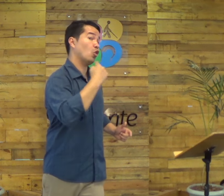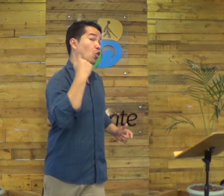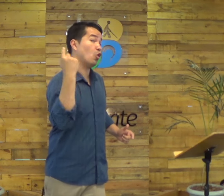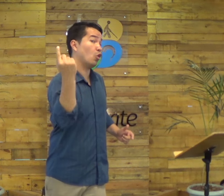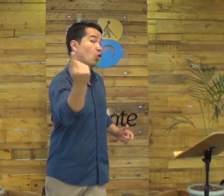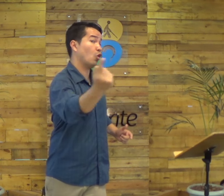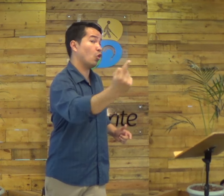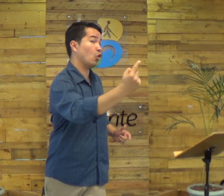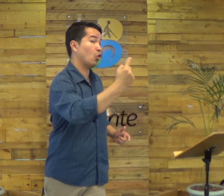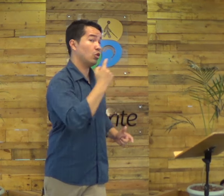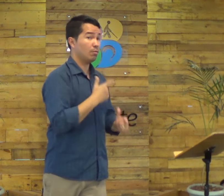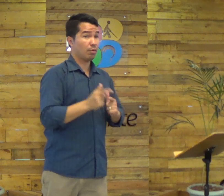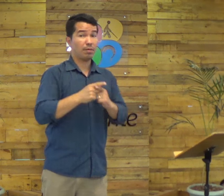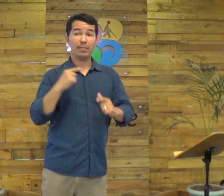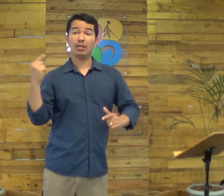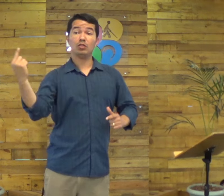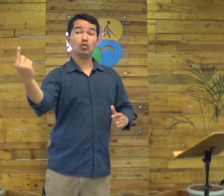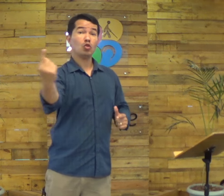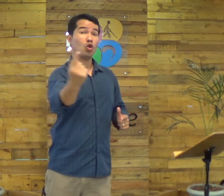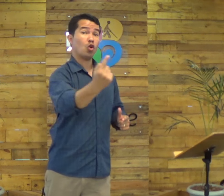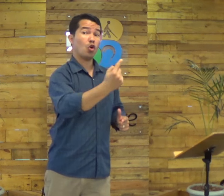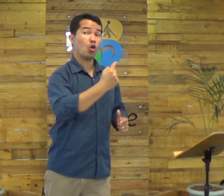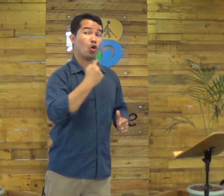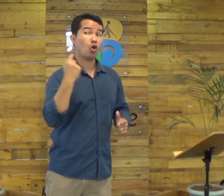nosso, problema nosso,